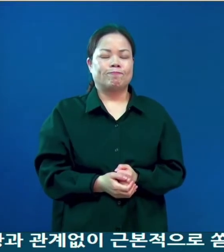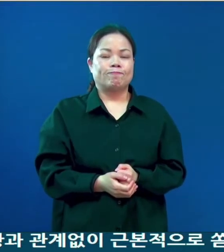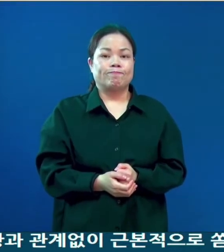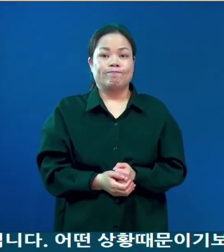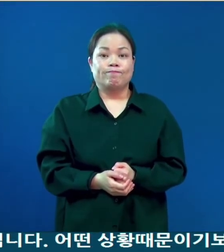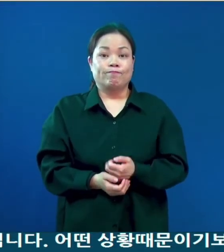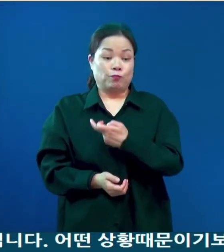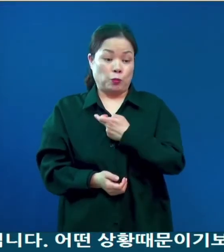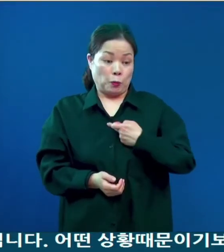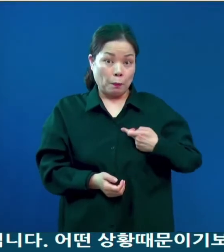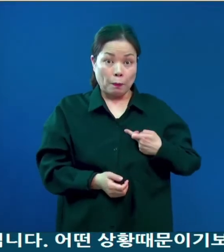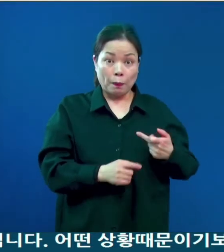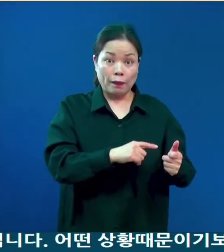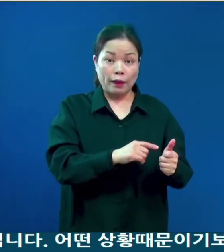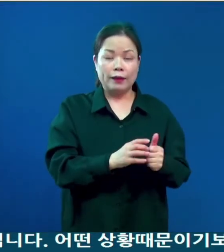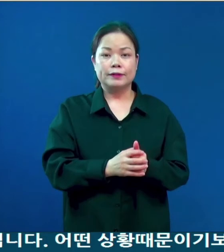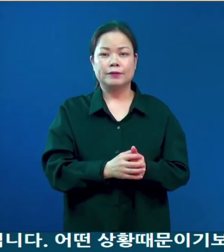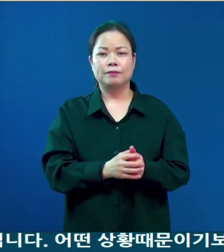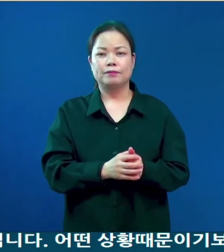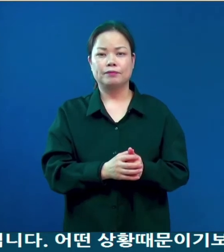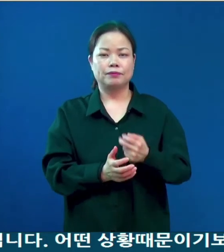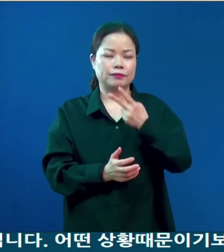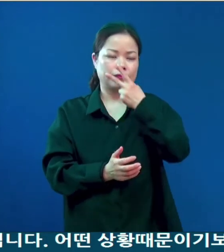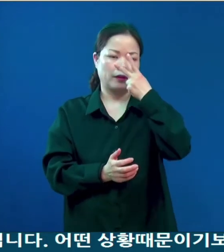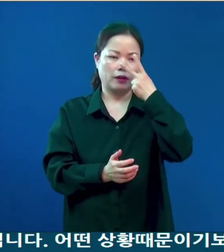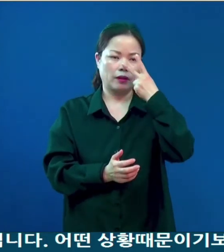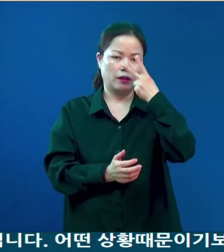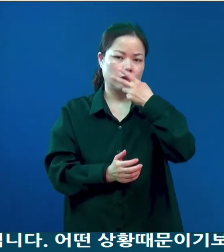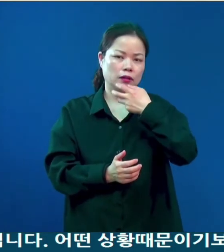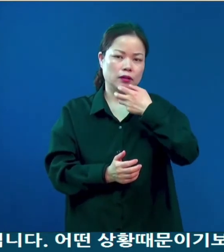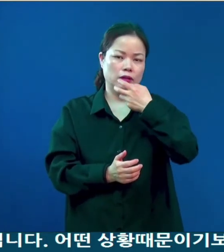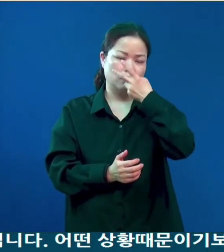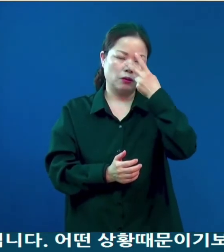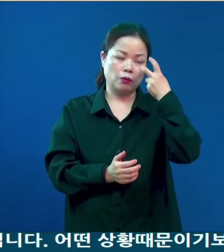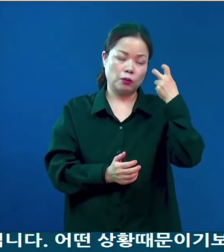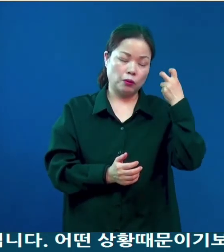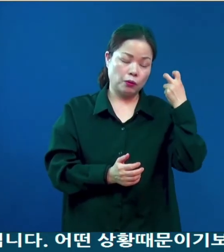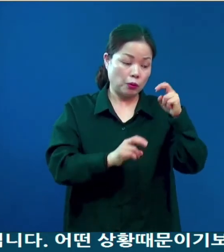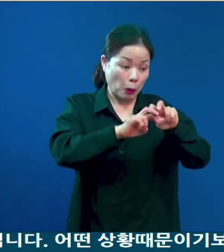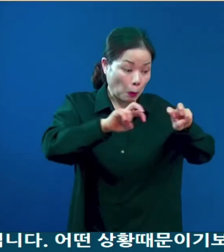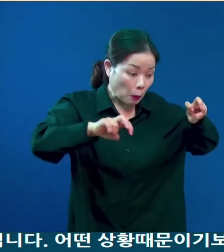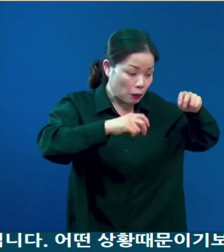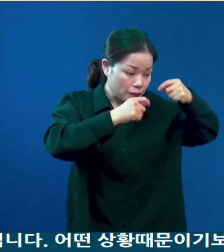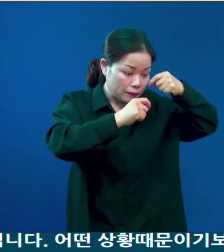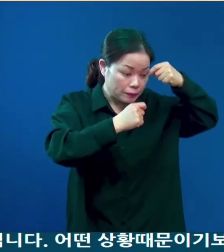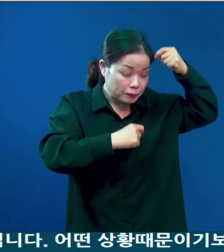이제 제자들이 잠들어 있는 모습을 조금만 더 자세히 들여다보겠습니다.